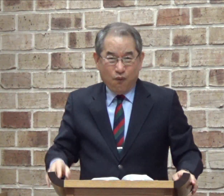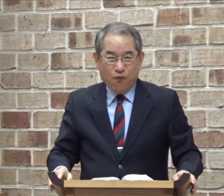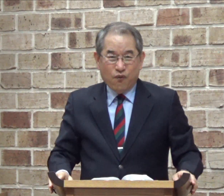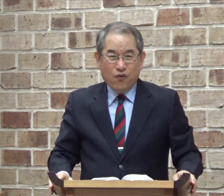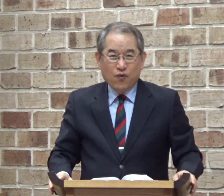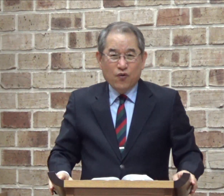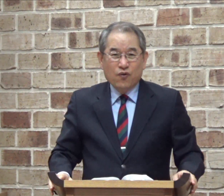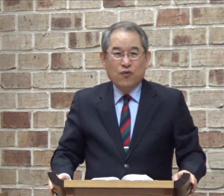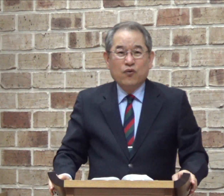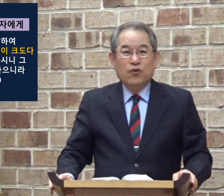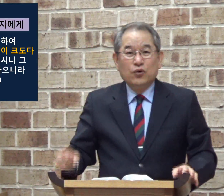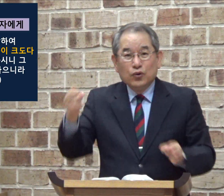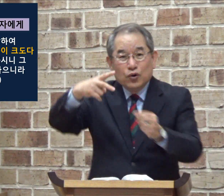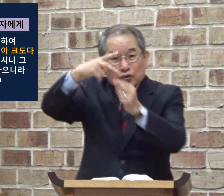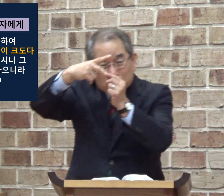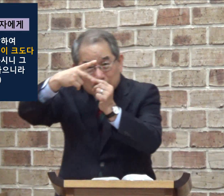그렇게 또 두 번째